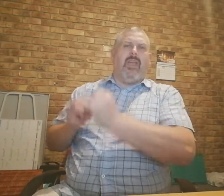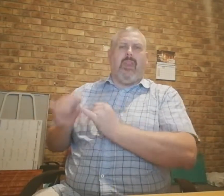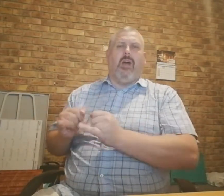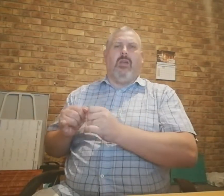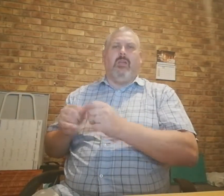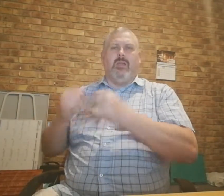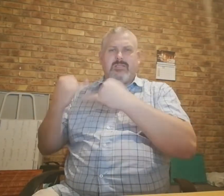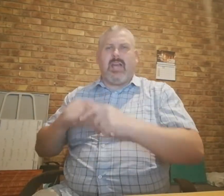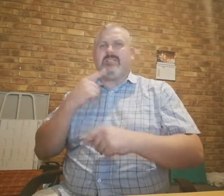beleerde klasse